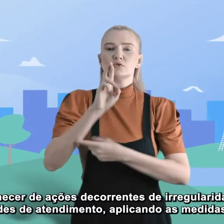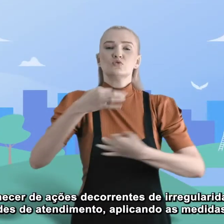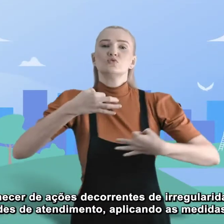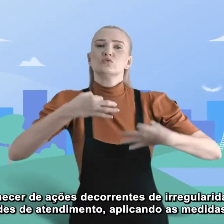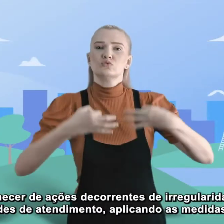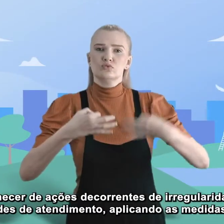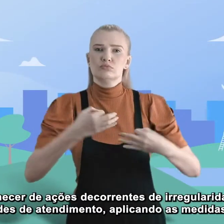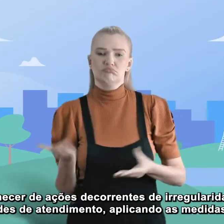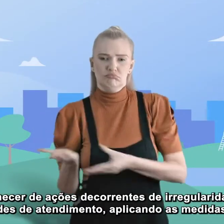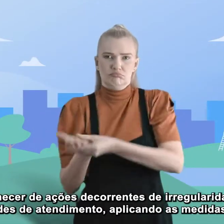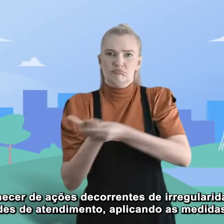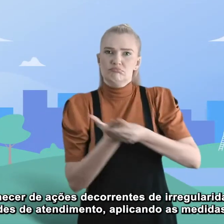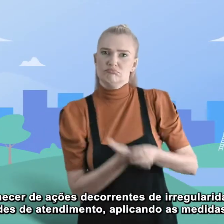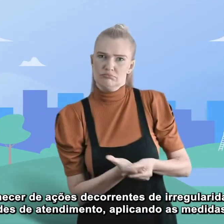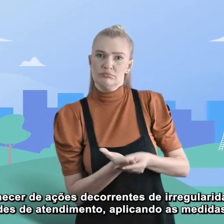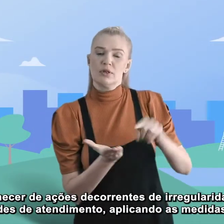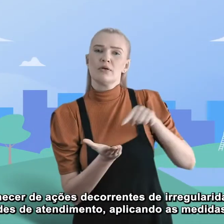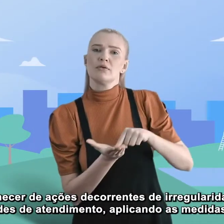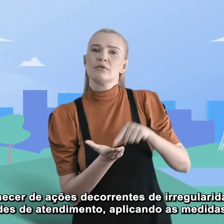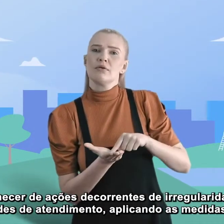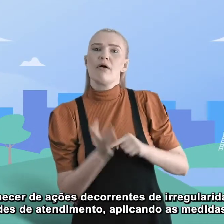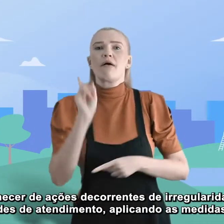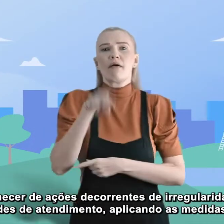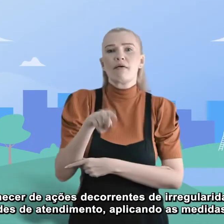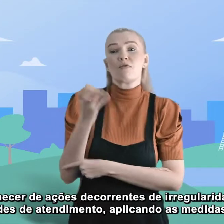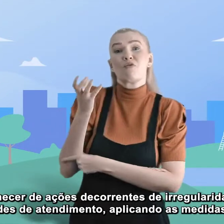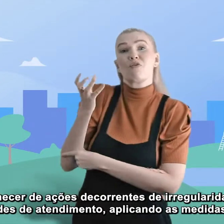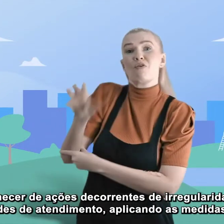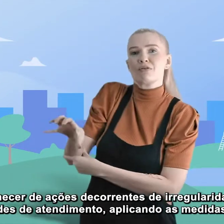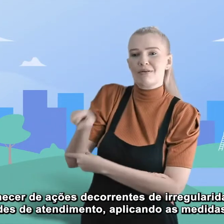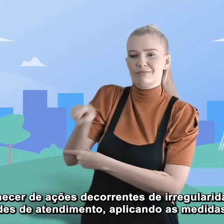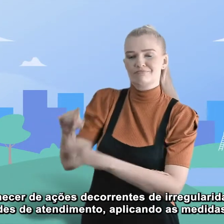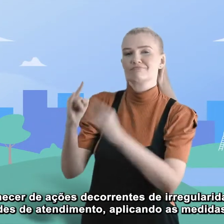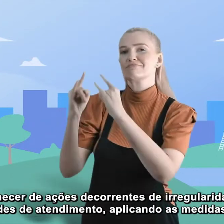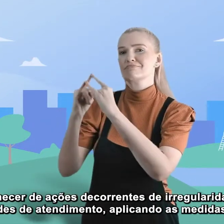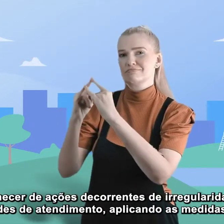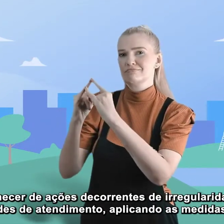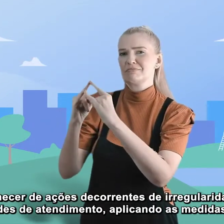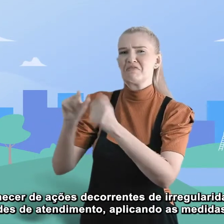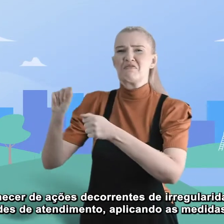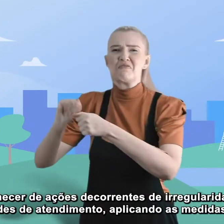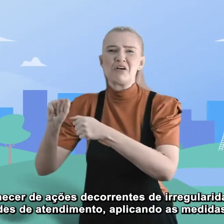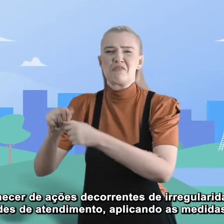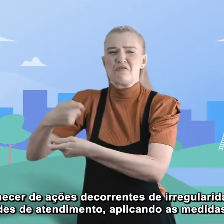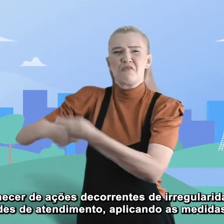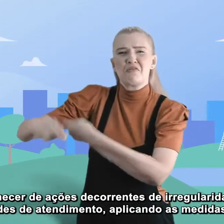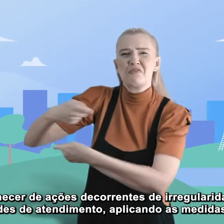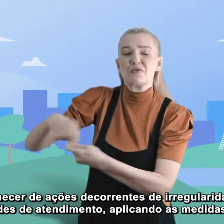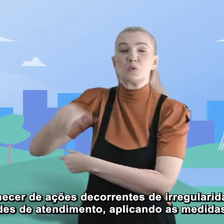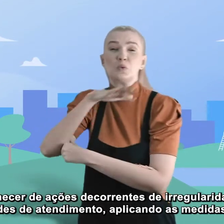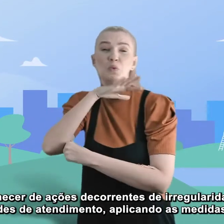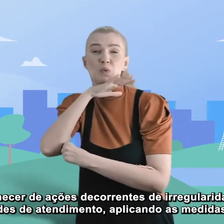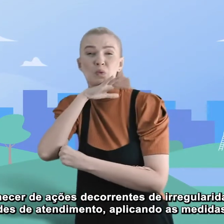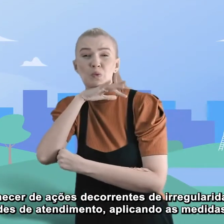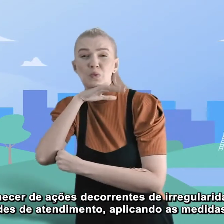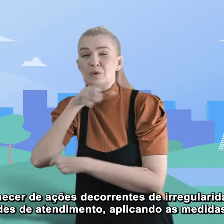Conhecer de ações decorrentes de irregularidades em entidades de atendimento, aplicando as medidas